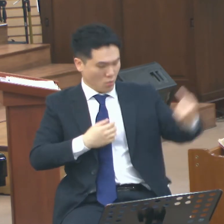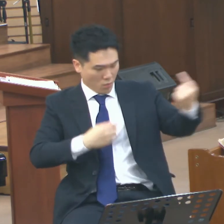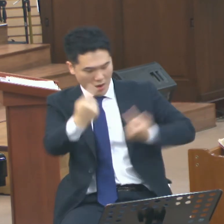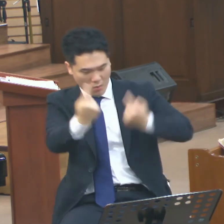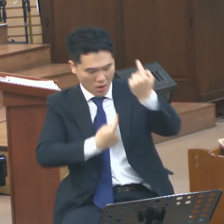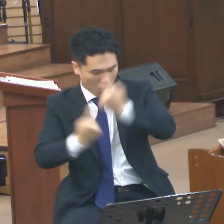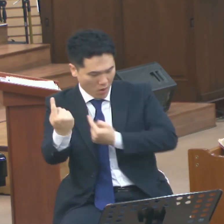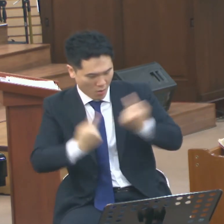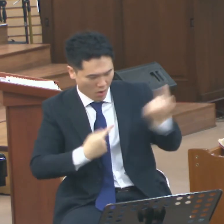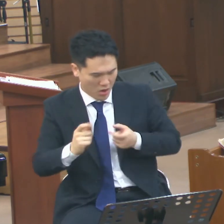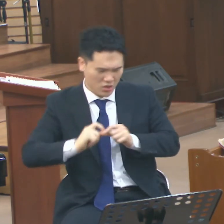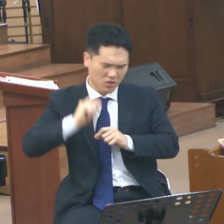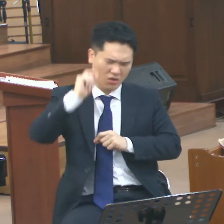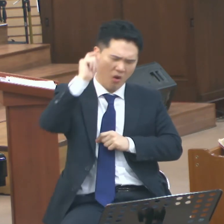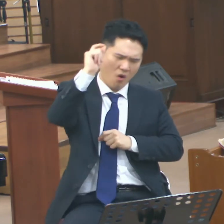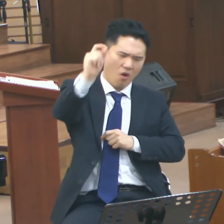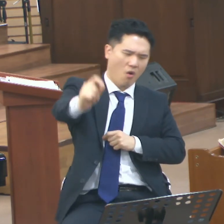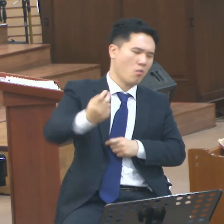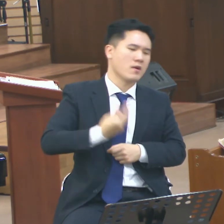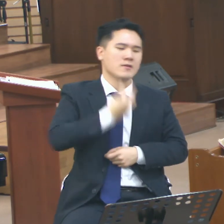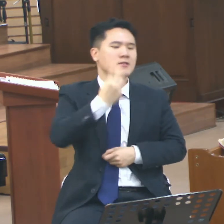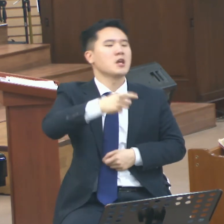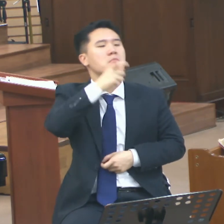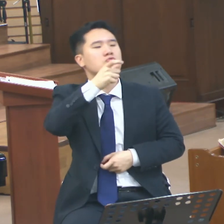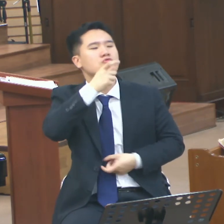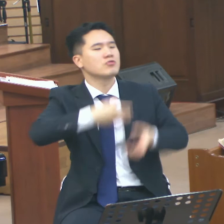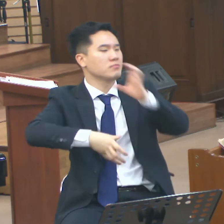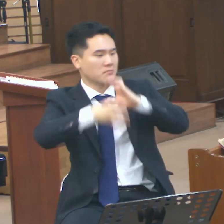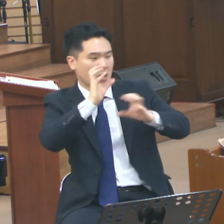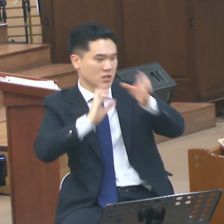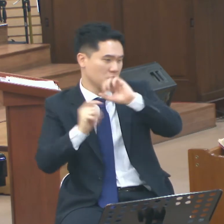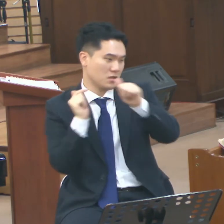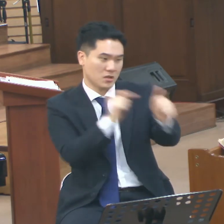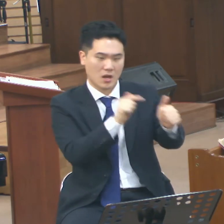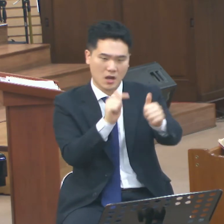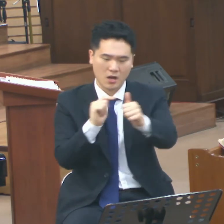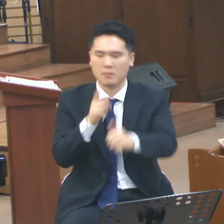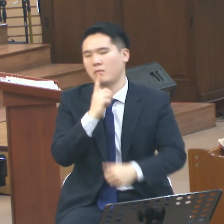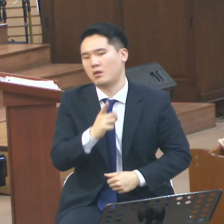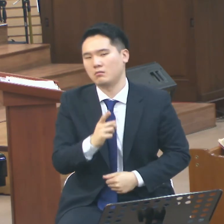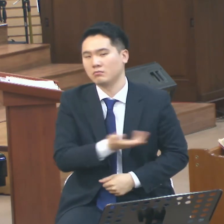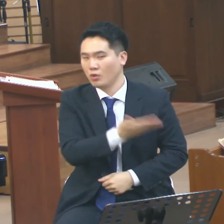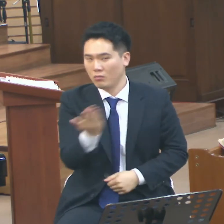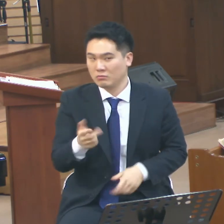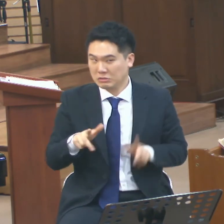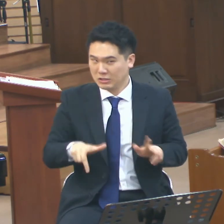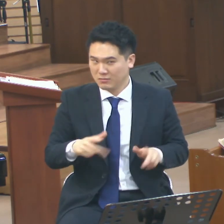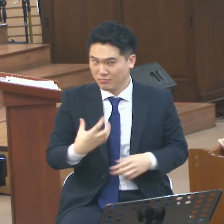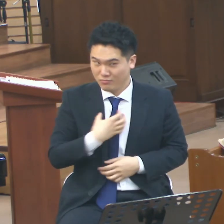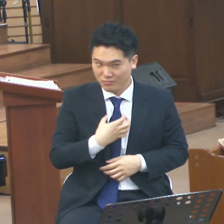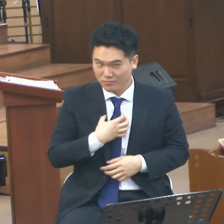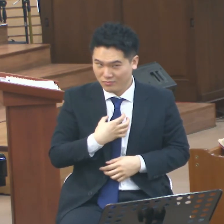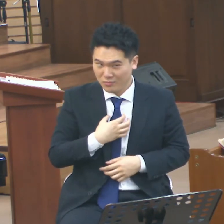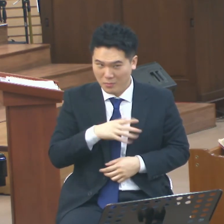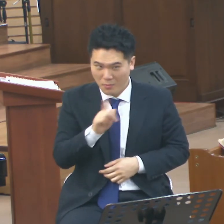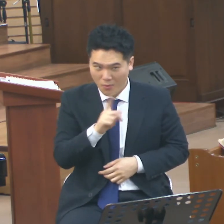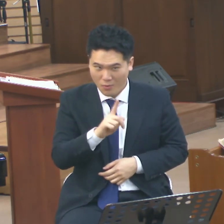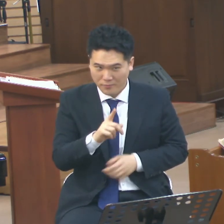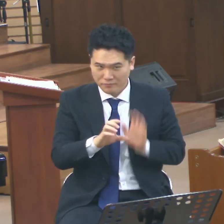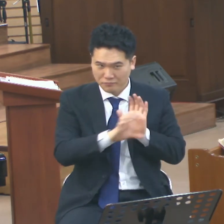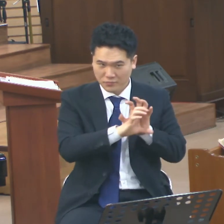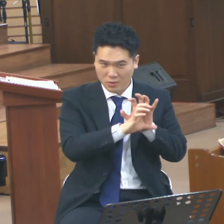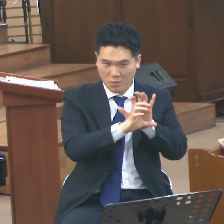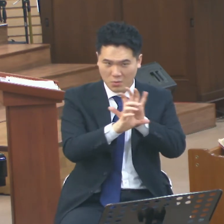그래갖고 막 침 튀길까봐 아멘. 아멘도 큰 소리 못하고 아멘. 그렇게 하세요. 약간의 부담이